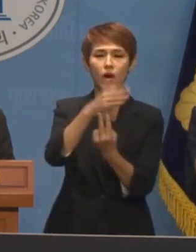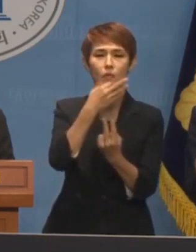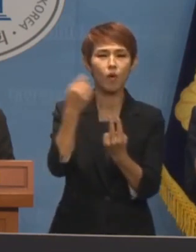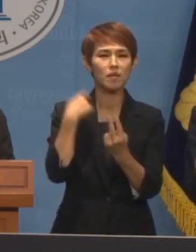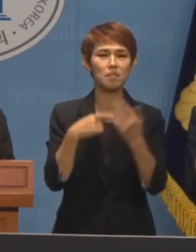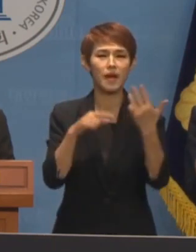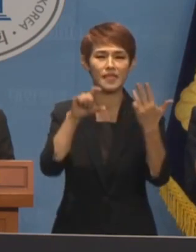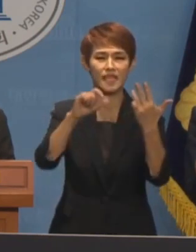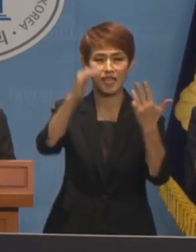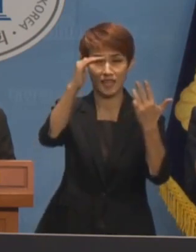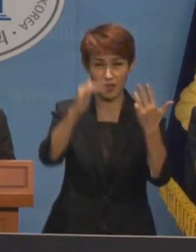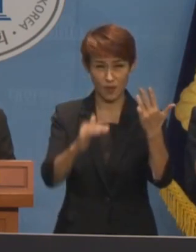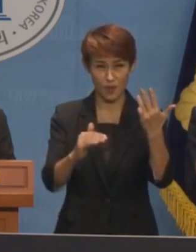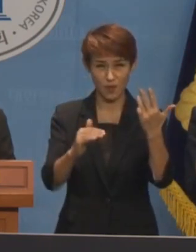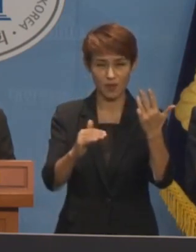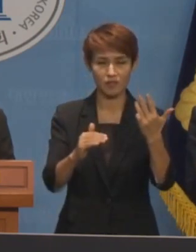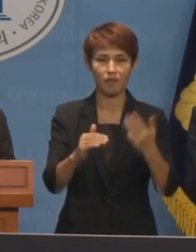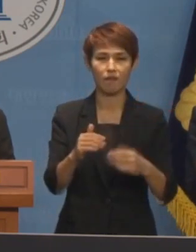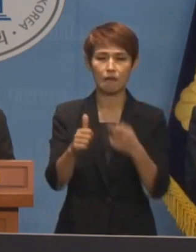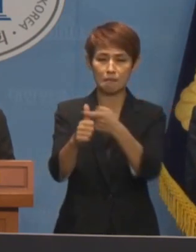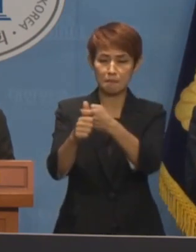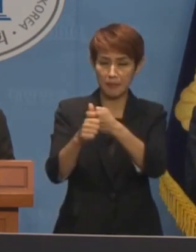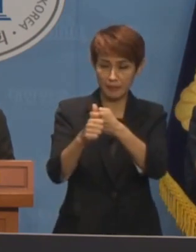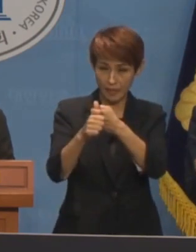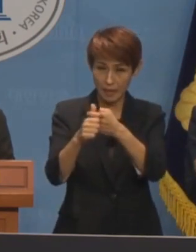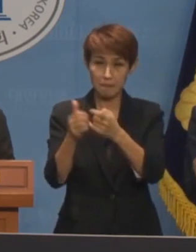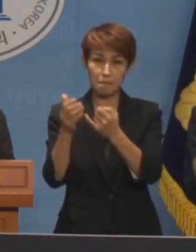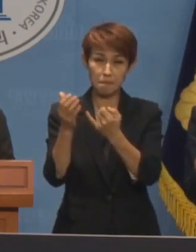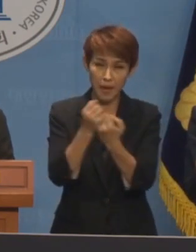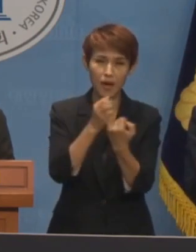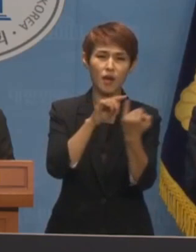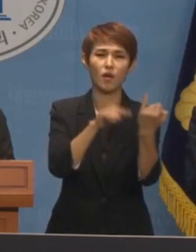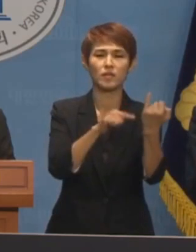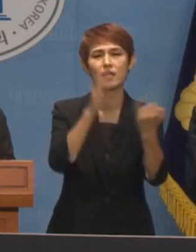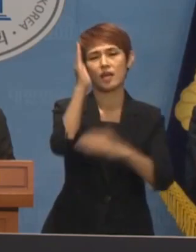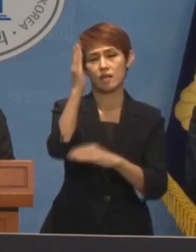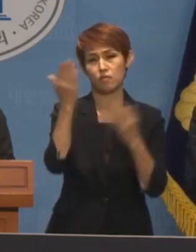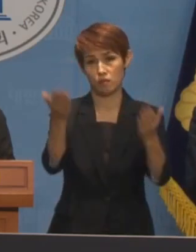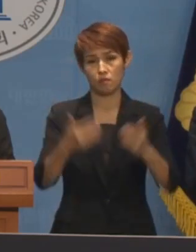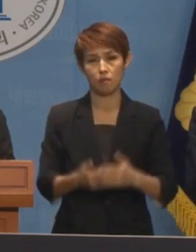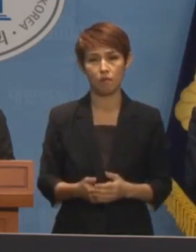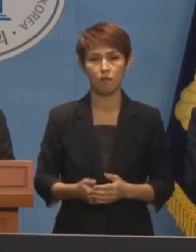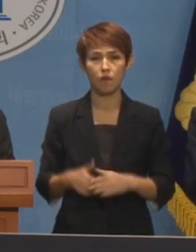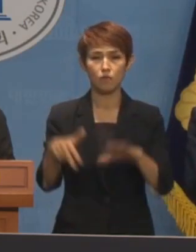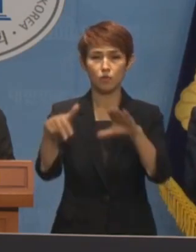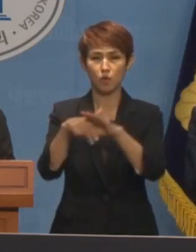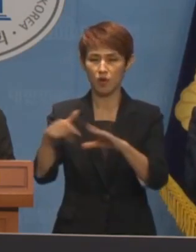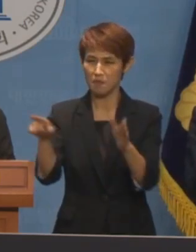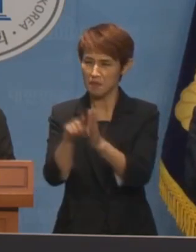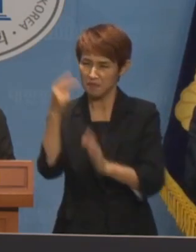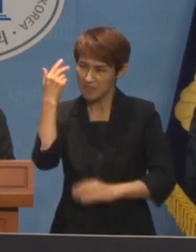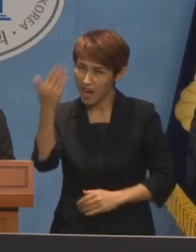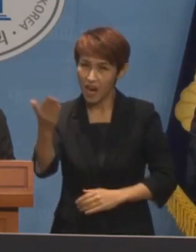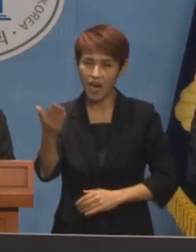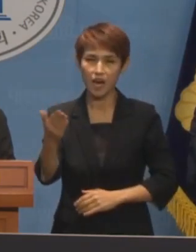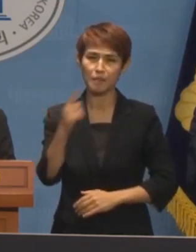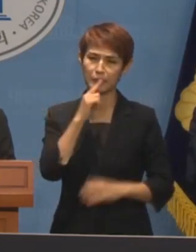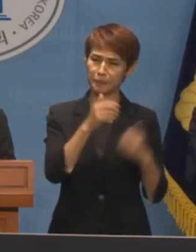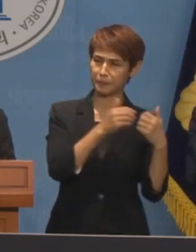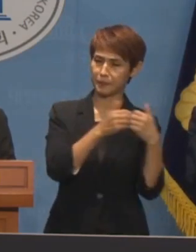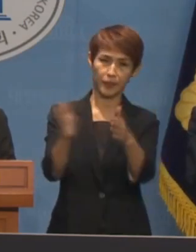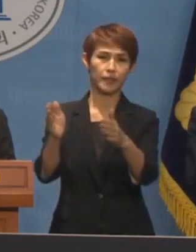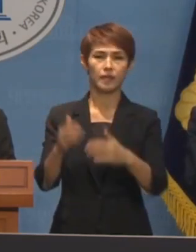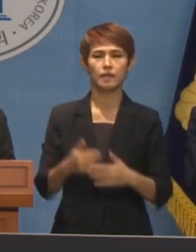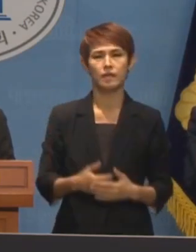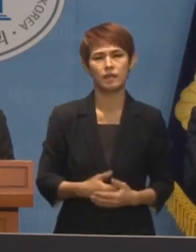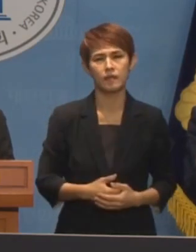나오는 현장에서 가늠하다 잡힌 여인에 대한 이야기를 거론하며 종교적 신념이 없냐며 힐난하듯